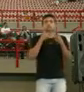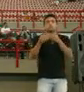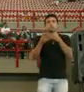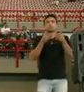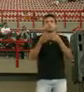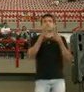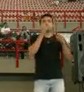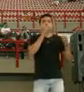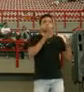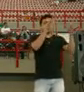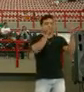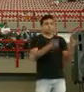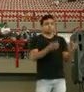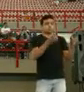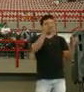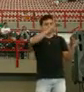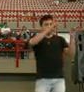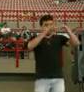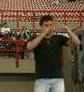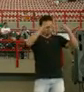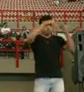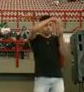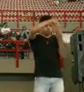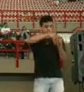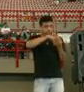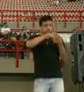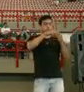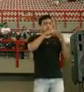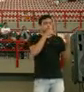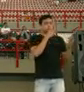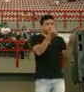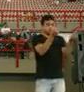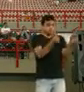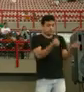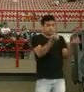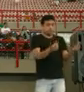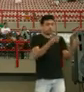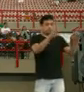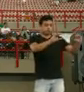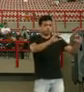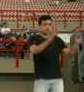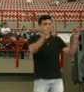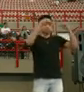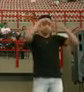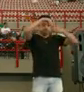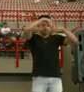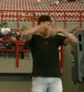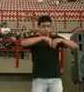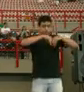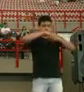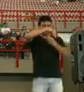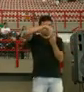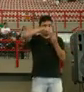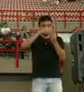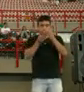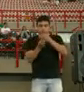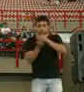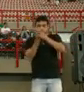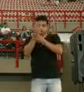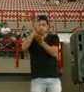reação, se você pegar as massas que reagiram, você vai ver que elas